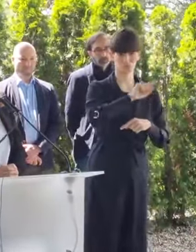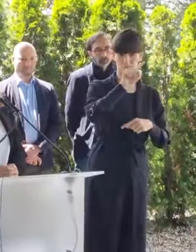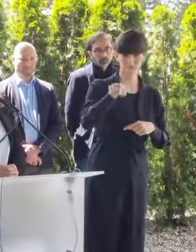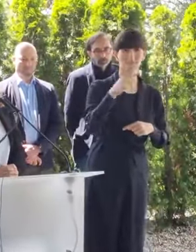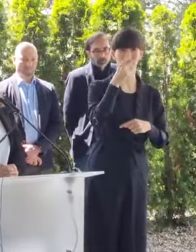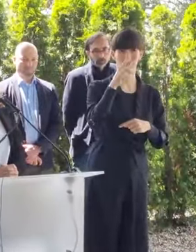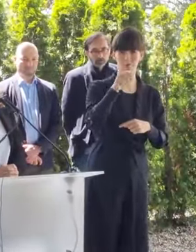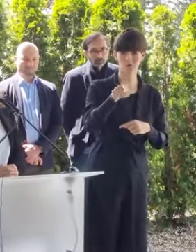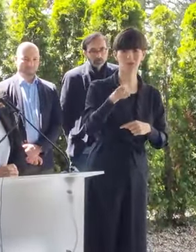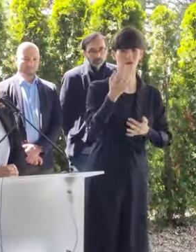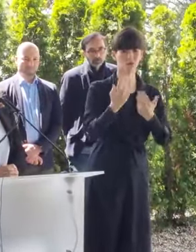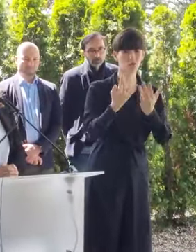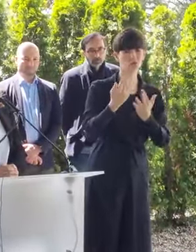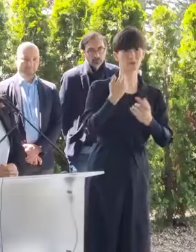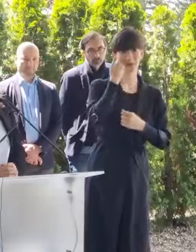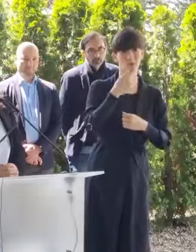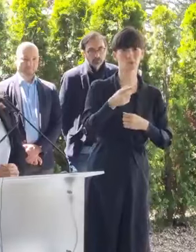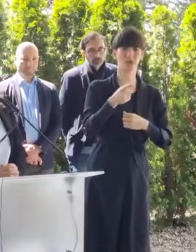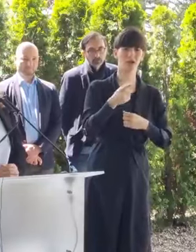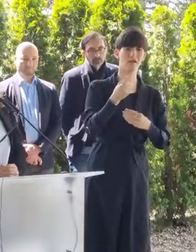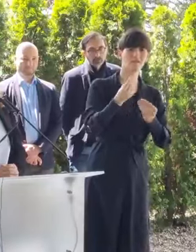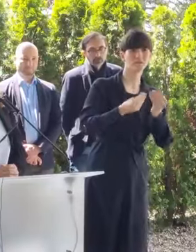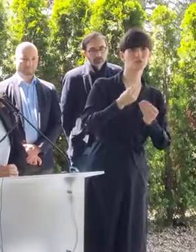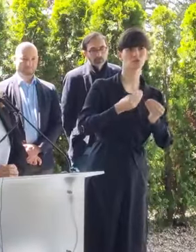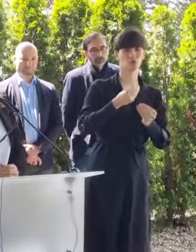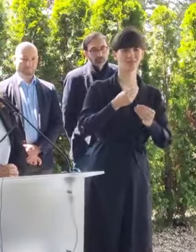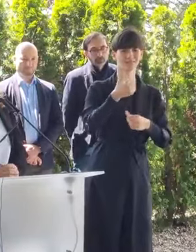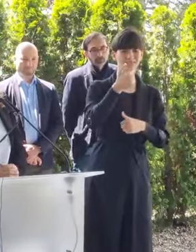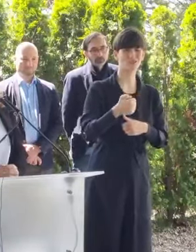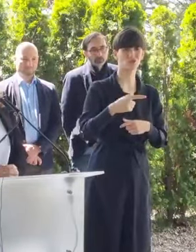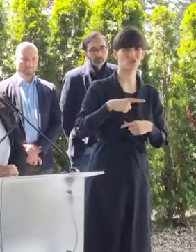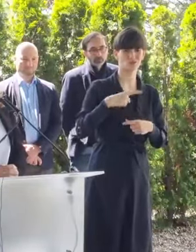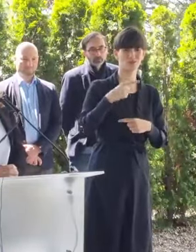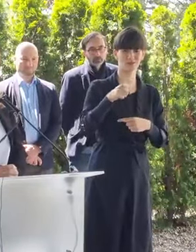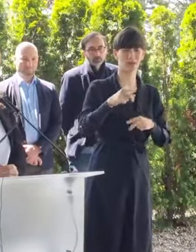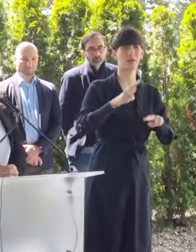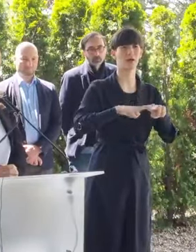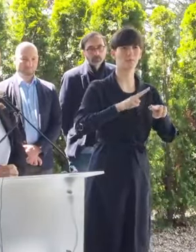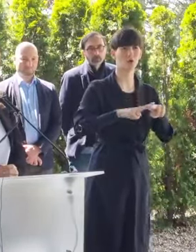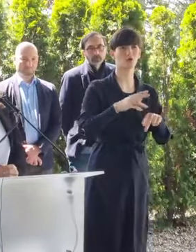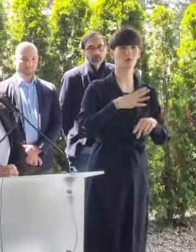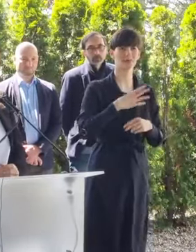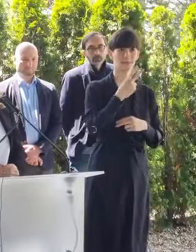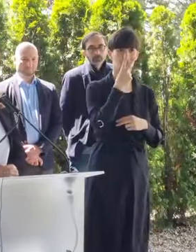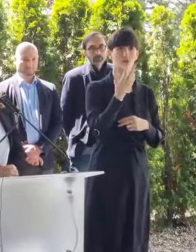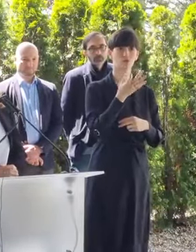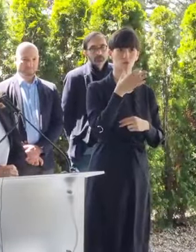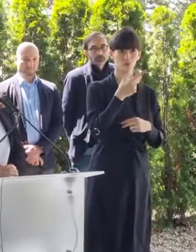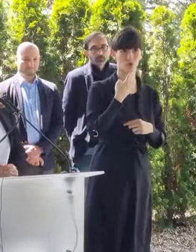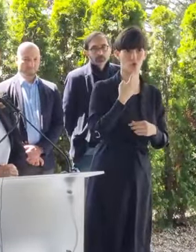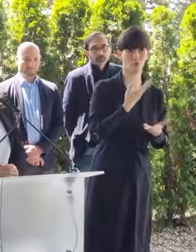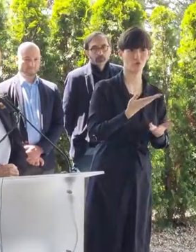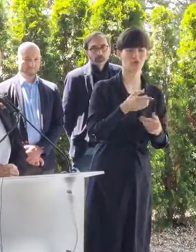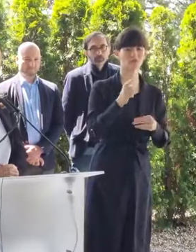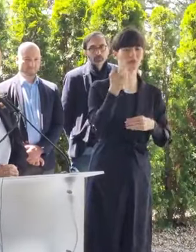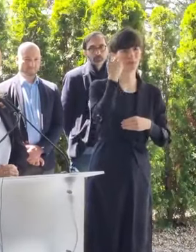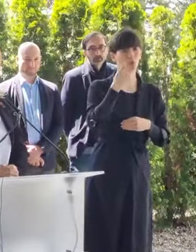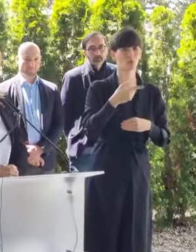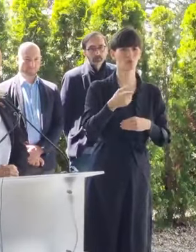žiť tam len týždeň. Aké je to psychicky náročné, keď tí ľudia prichádzajú o svojich blízkych a nevedia, kedy bude tomu